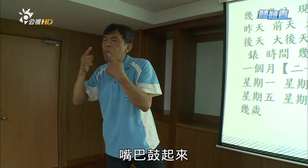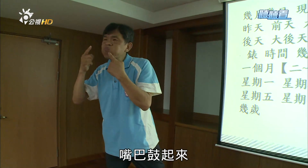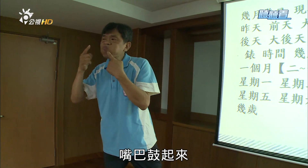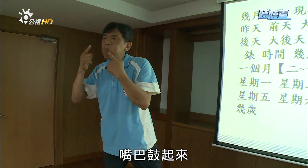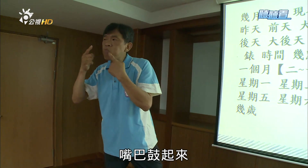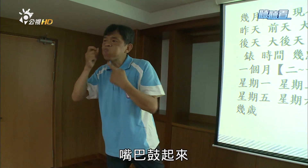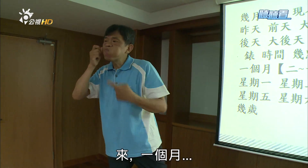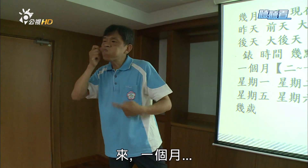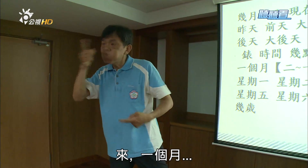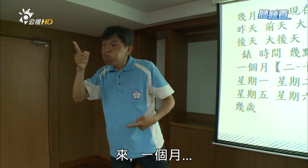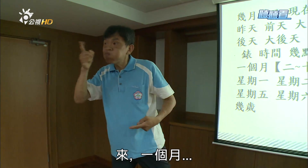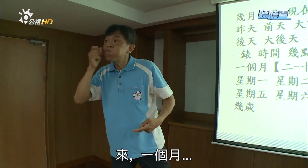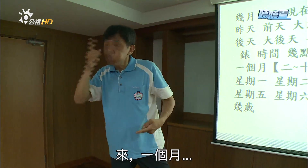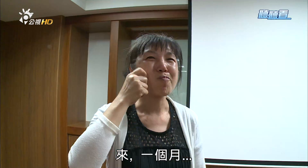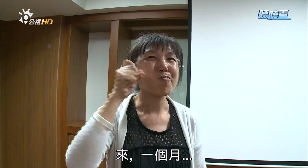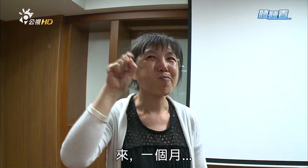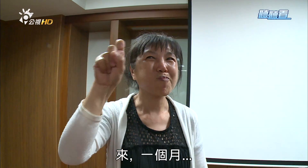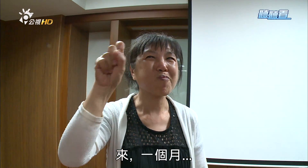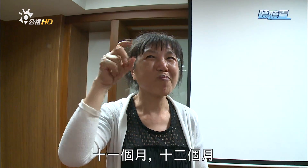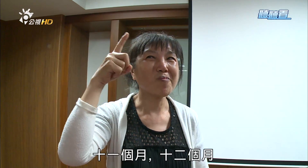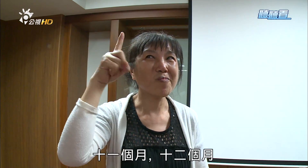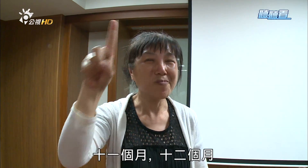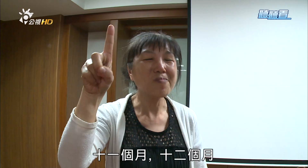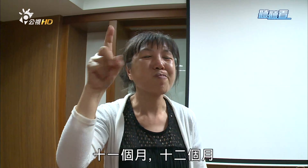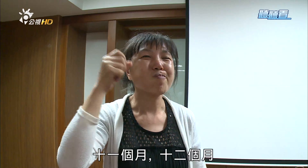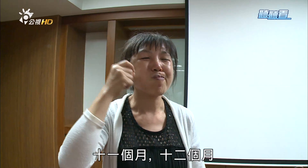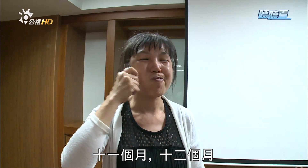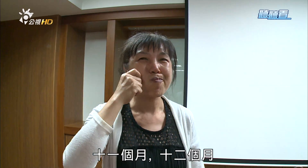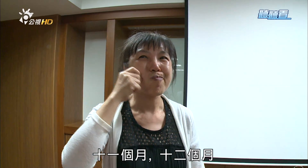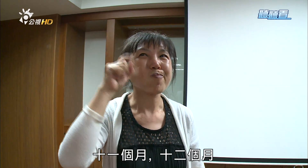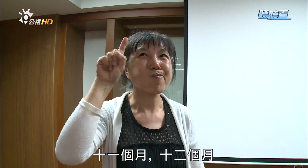起来，来，一个月， 11个月。